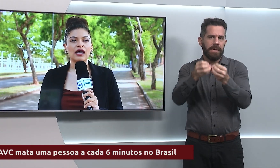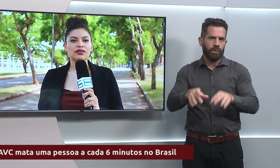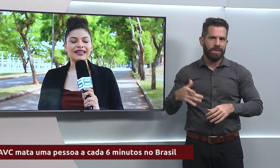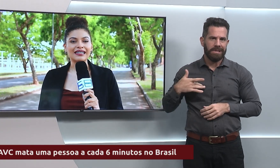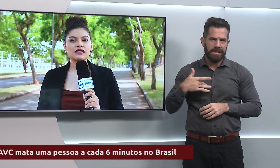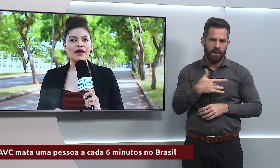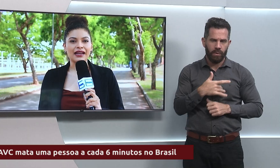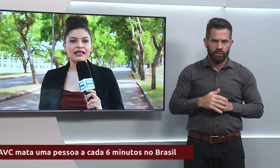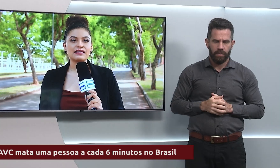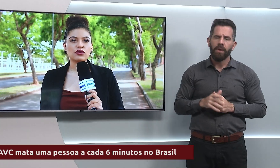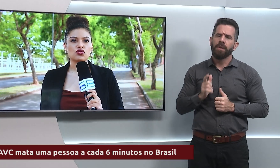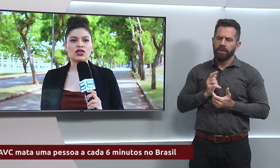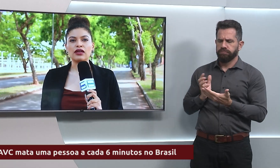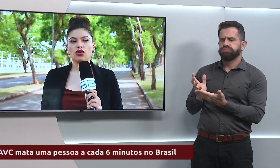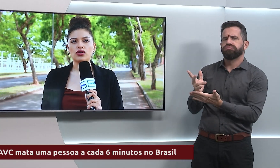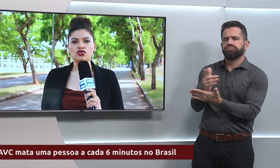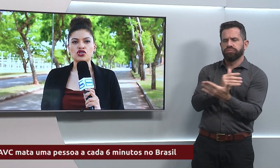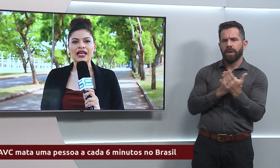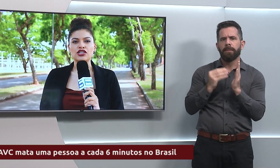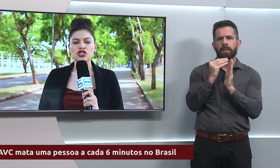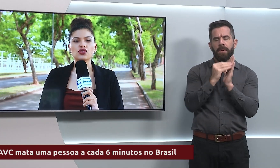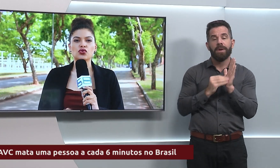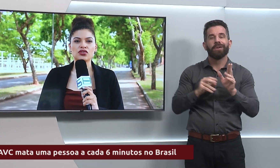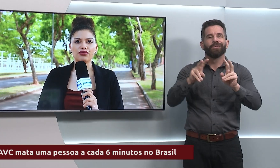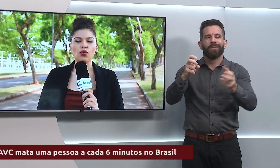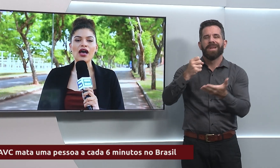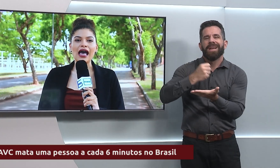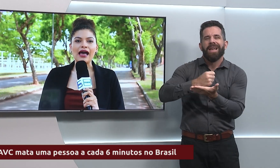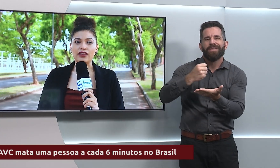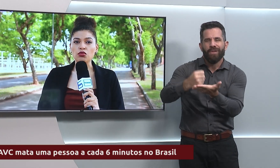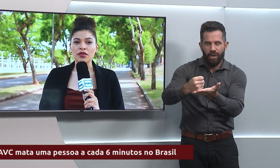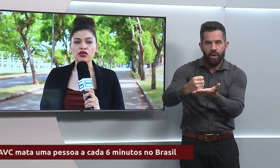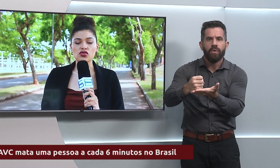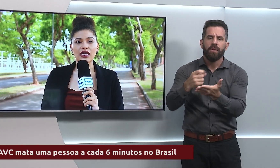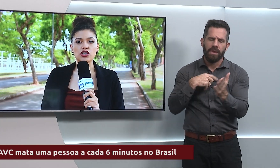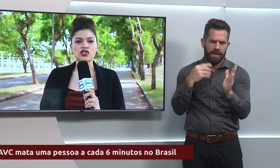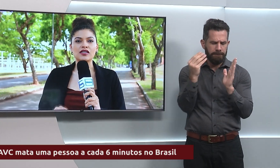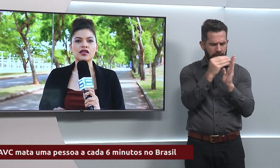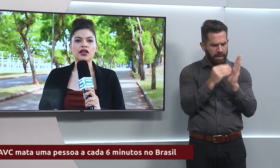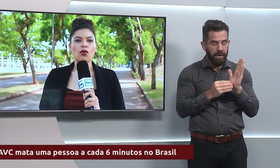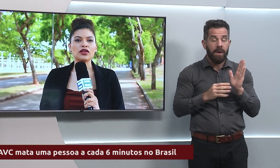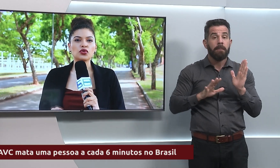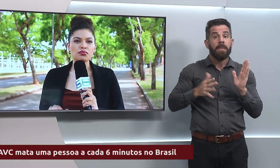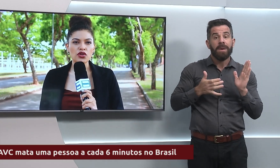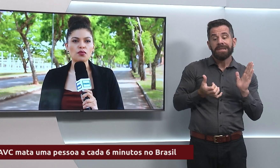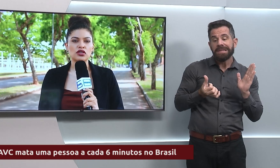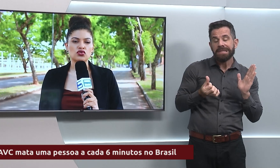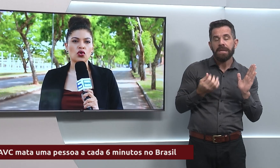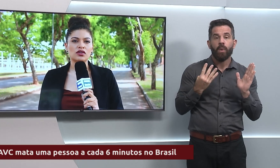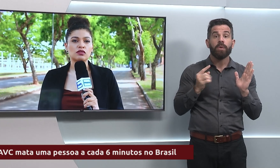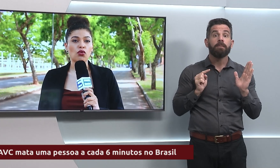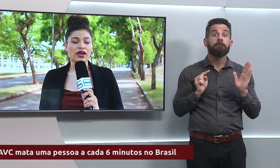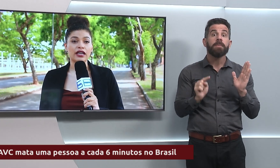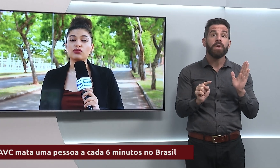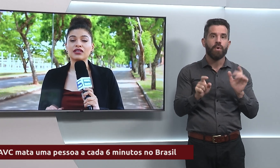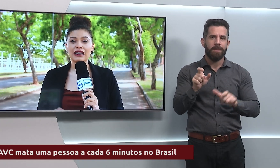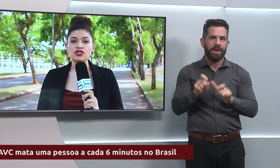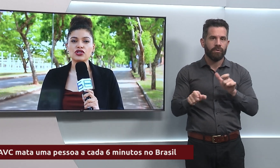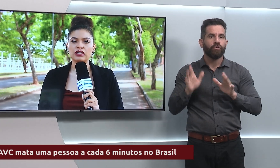da Transparência dos Cartórios de Registro Civil, até o momento cerca de 64.000 pessoas morreram neste ano